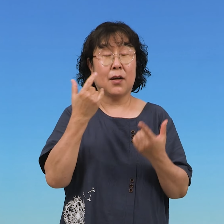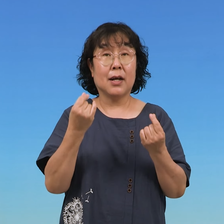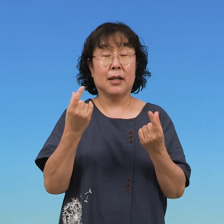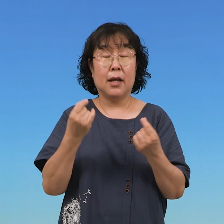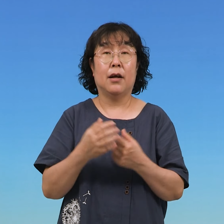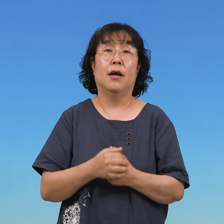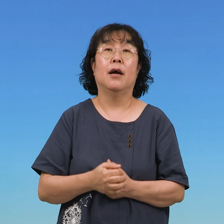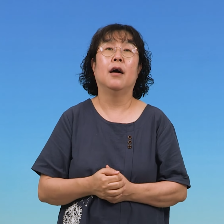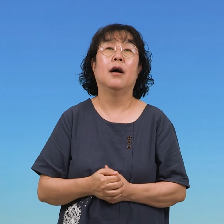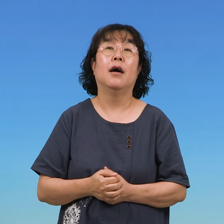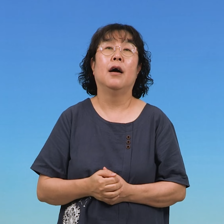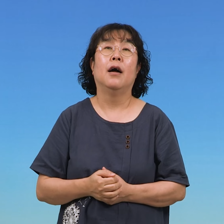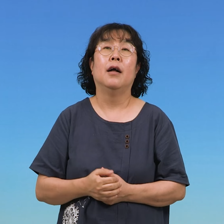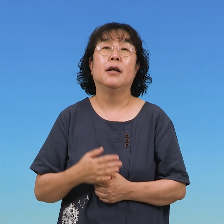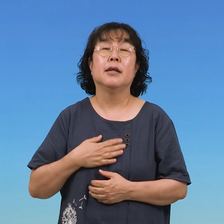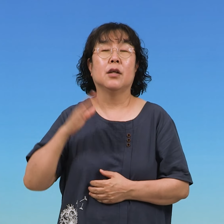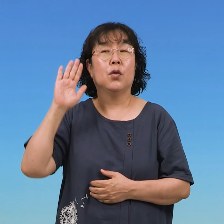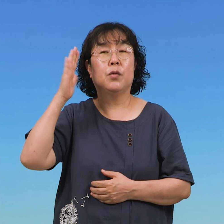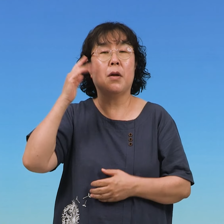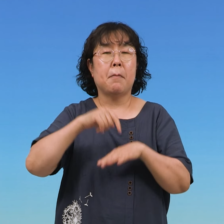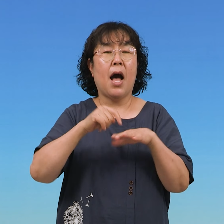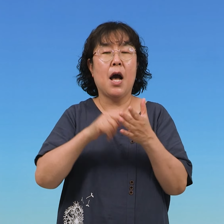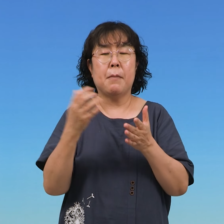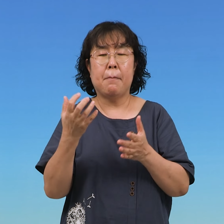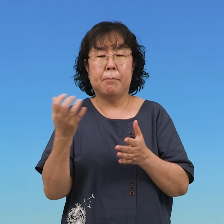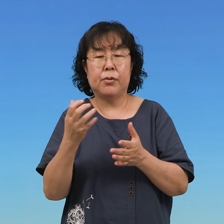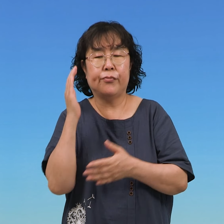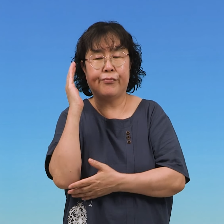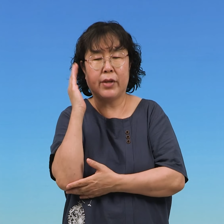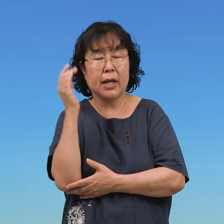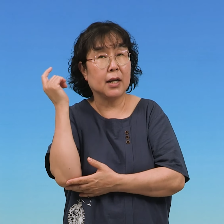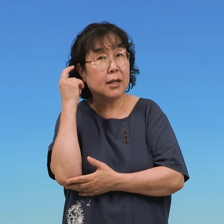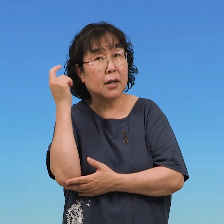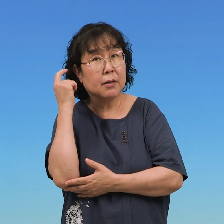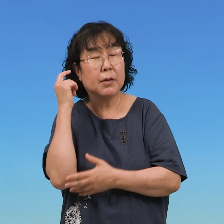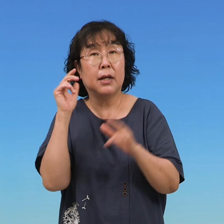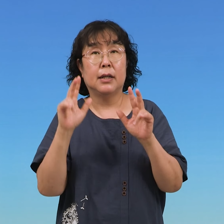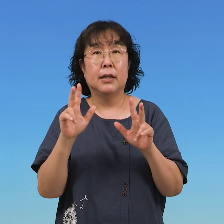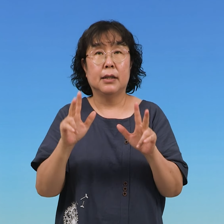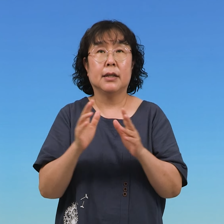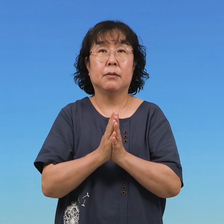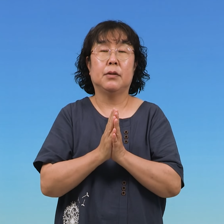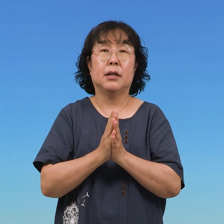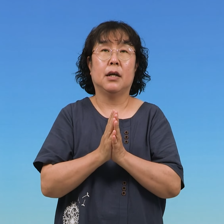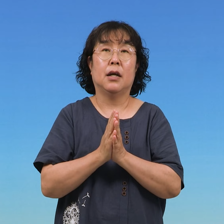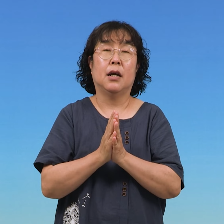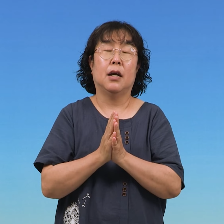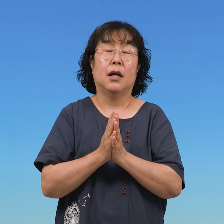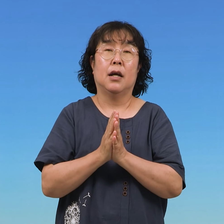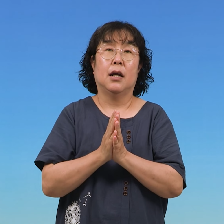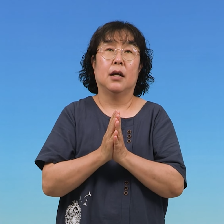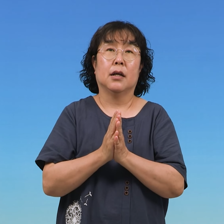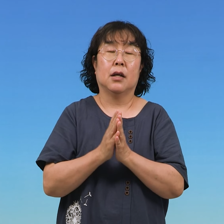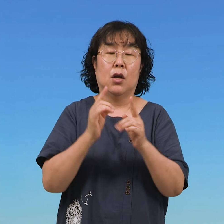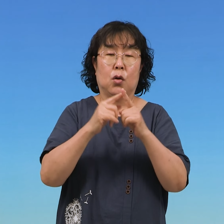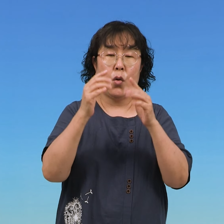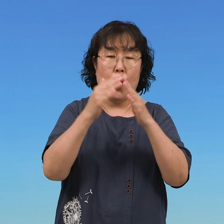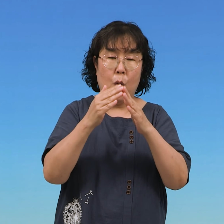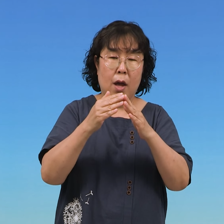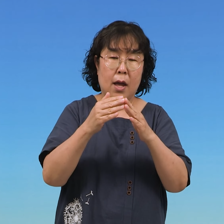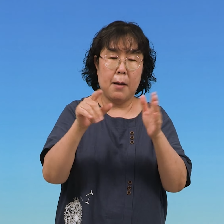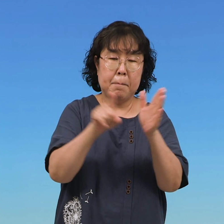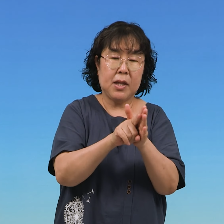그러고 있었는데, 근래에 너무 마음 아픈 이야기를 제가 들었습니다. 저희 교회는 지금도 기존 신자는 등록을 받지